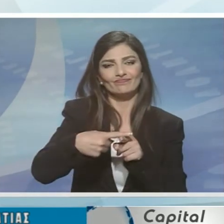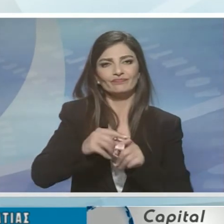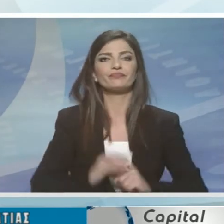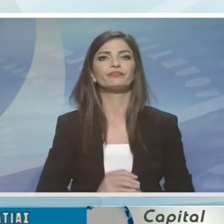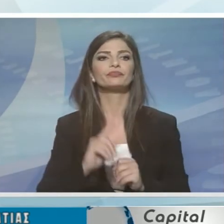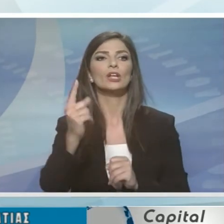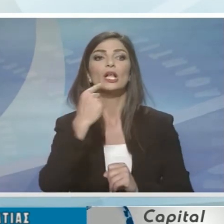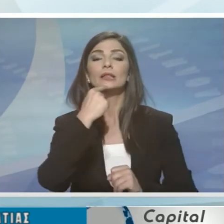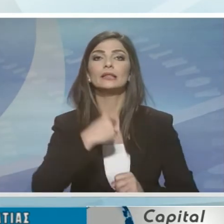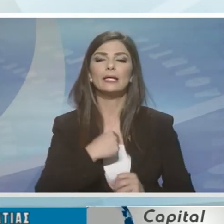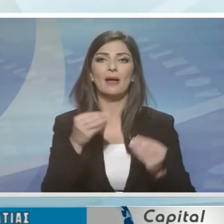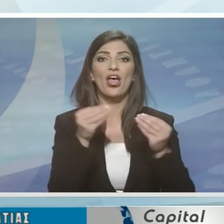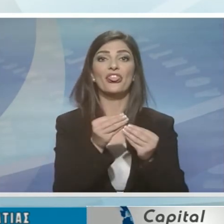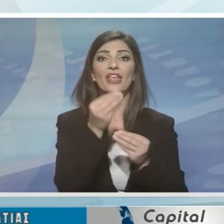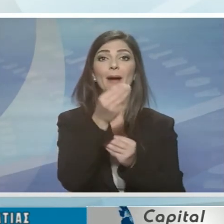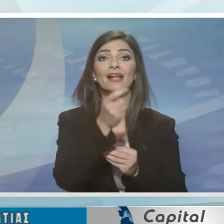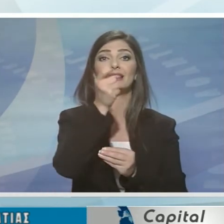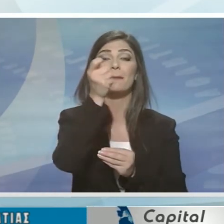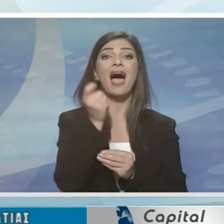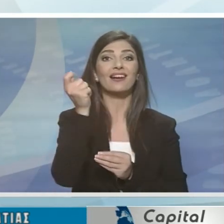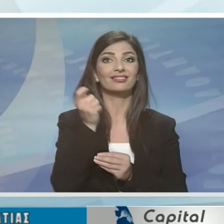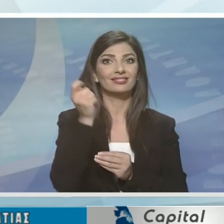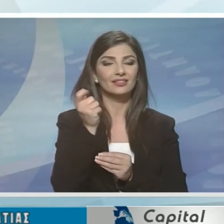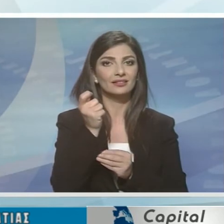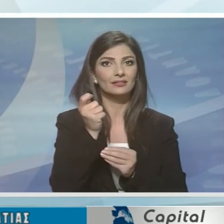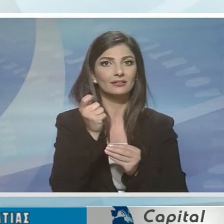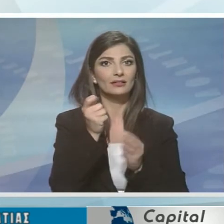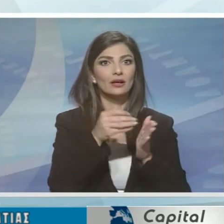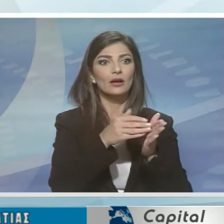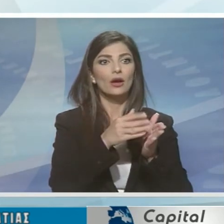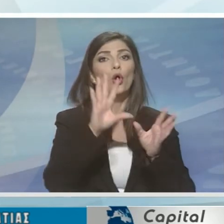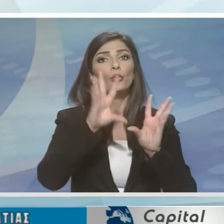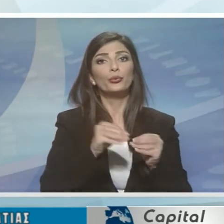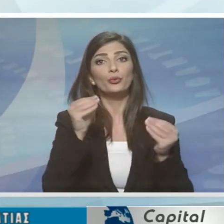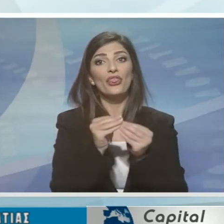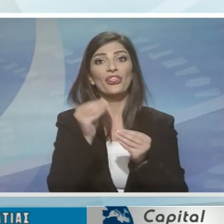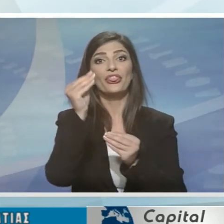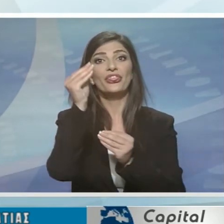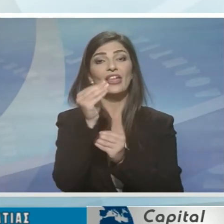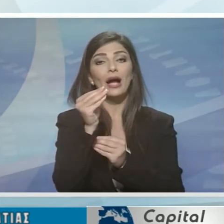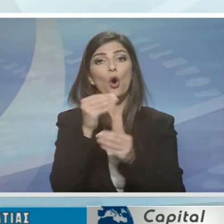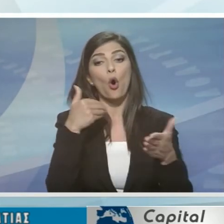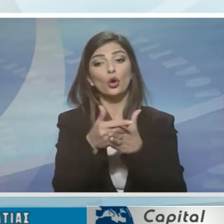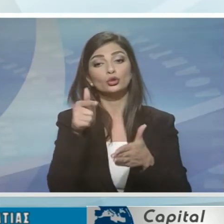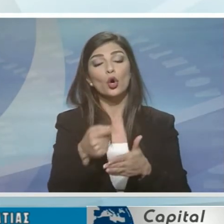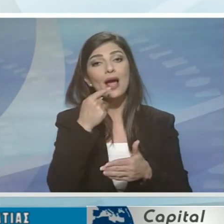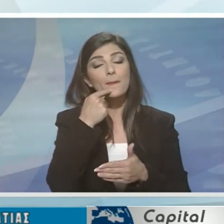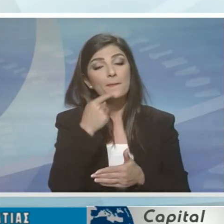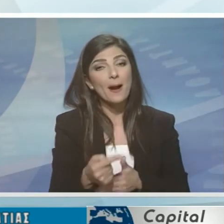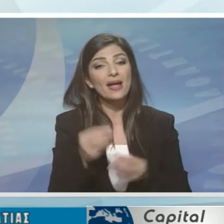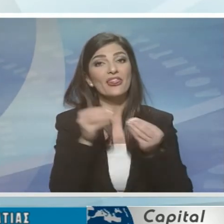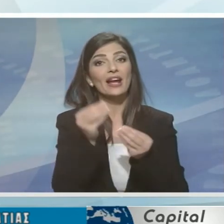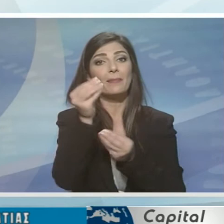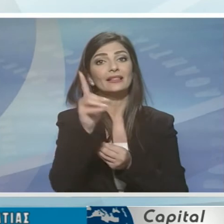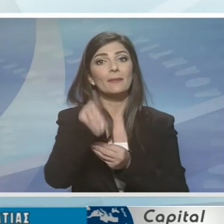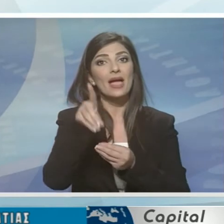πρωινή της 15ης Μαρτίου και για περίοδο 15 ημερών σε πρώτη φάση, την